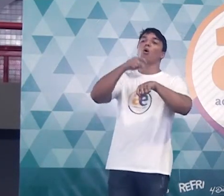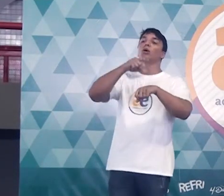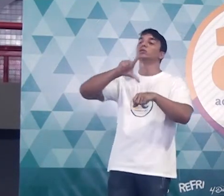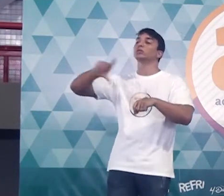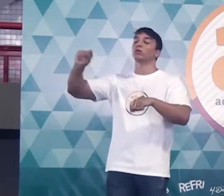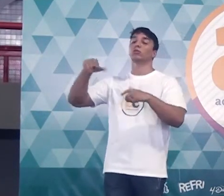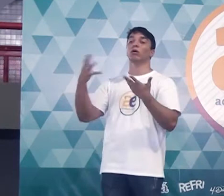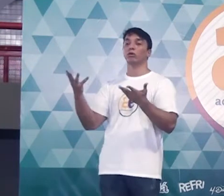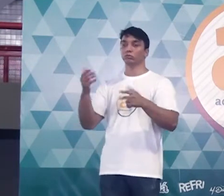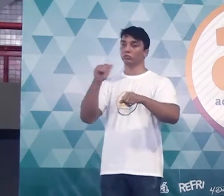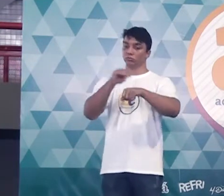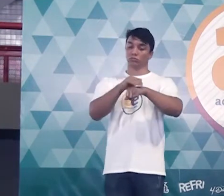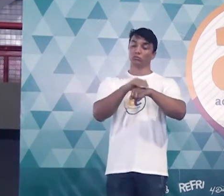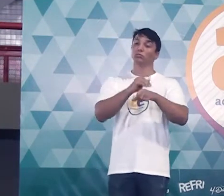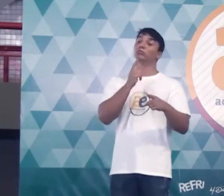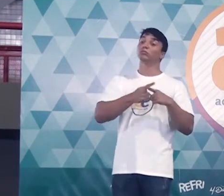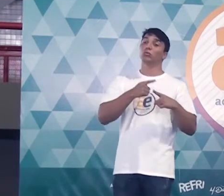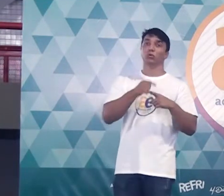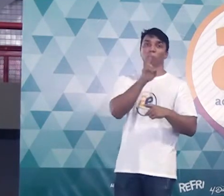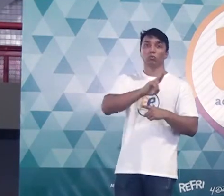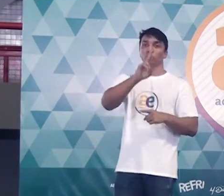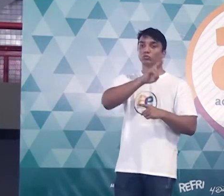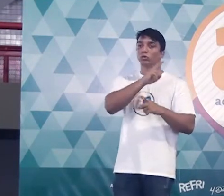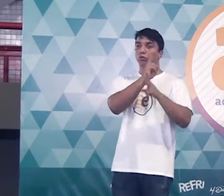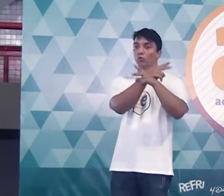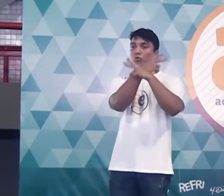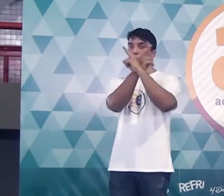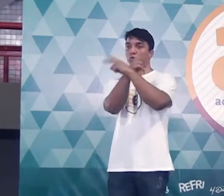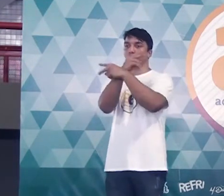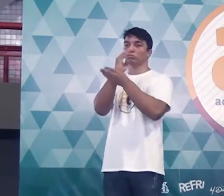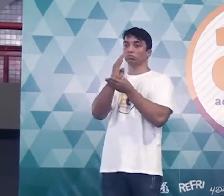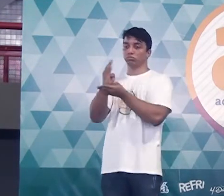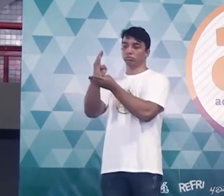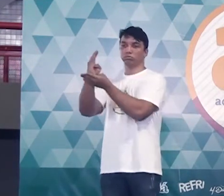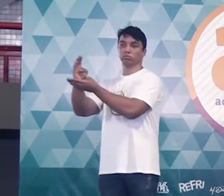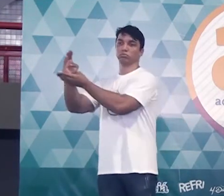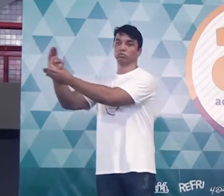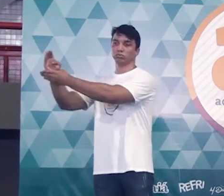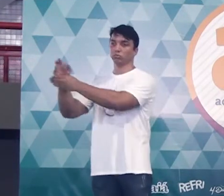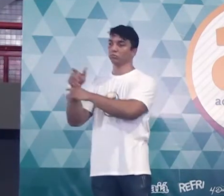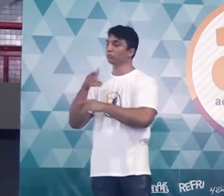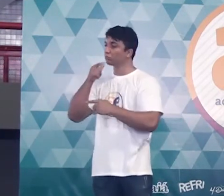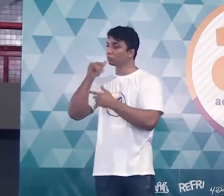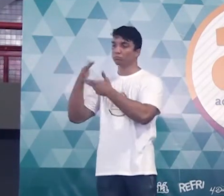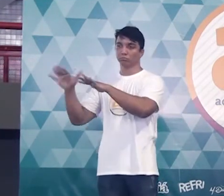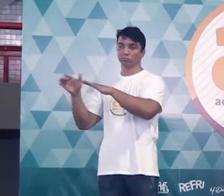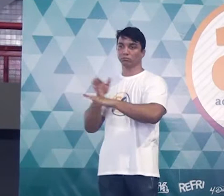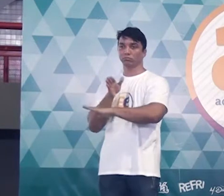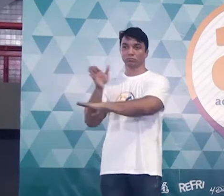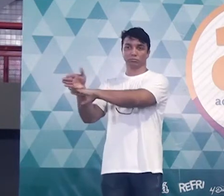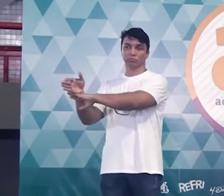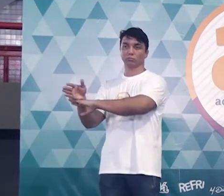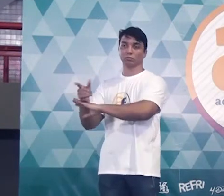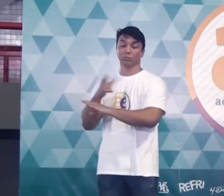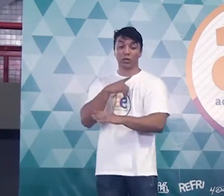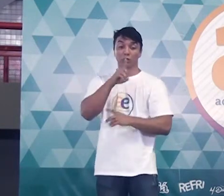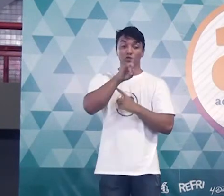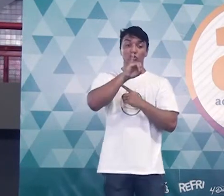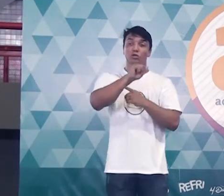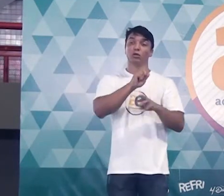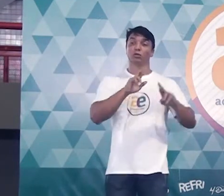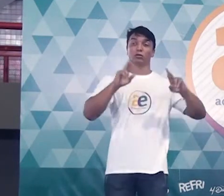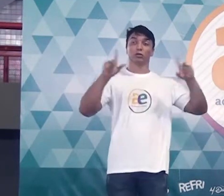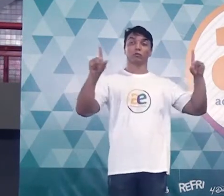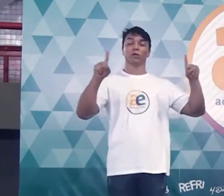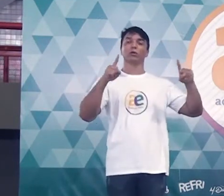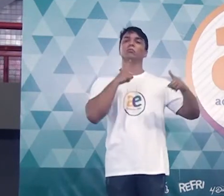usando a brisa terra-mar. E durante o dia, o processo se inverte